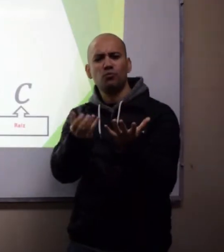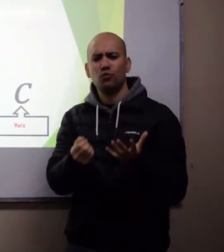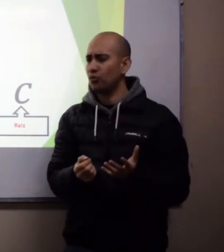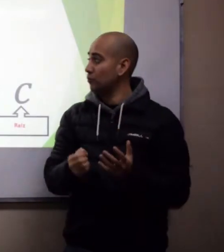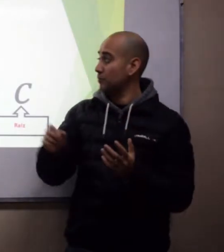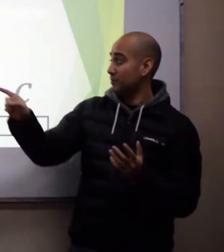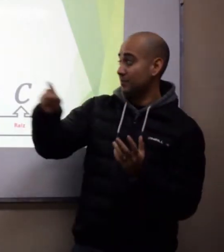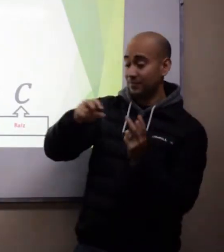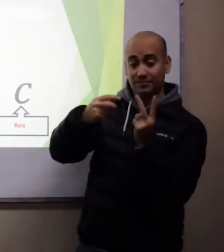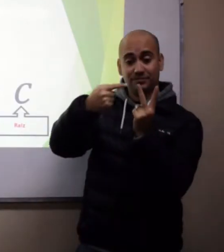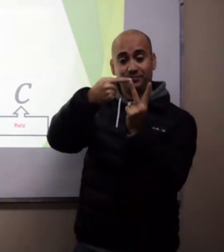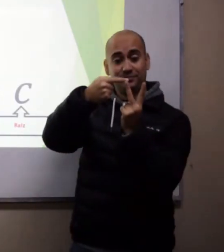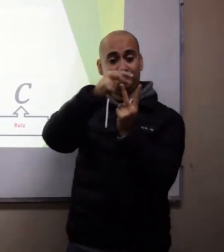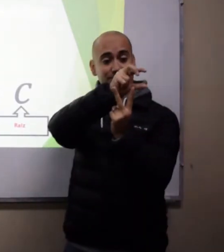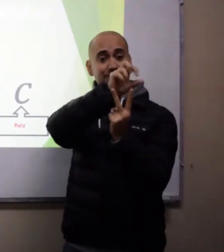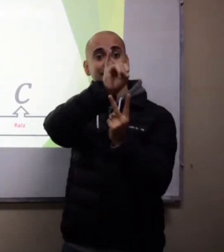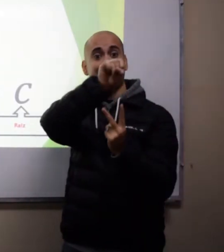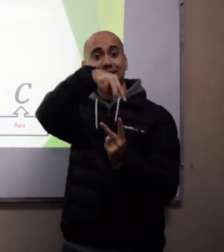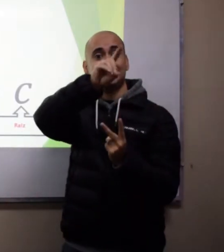Índice,